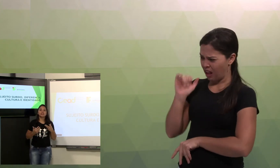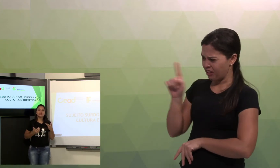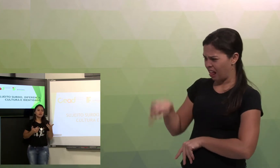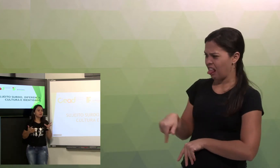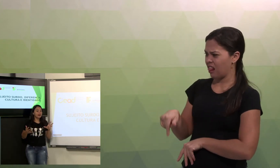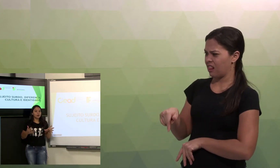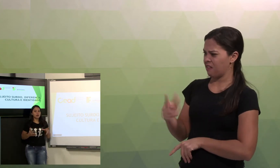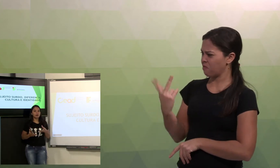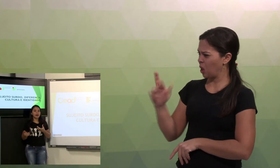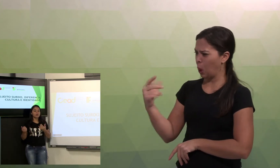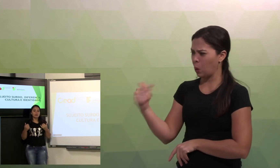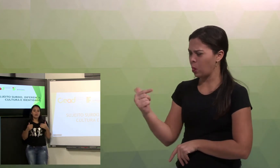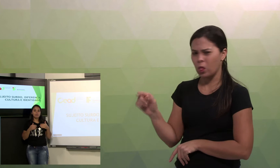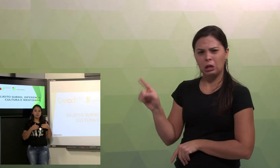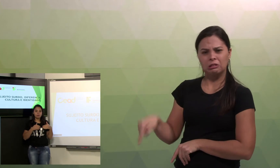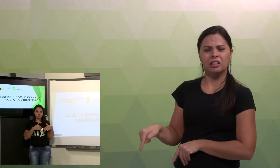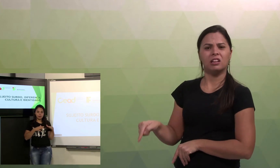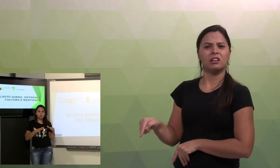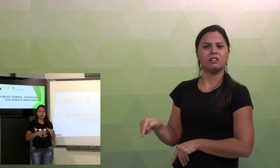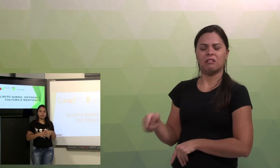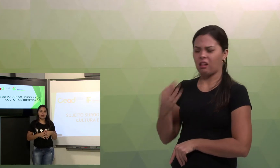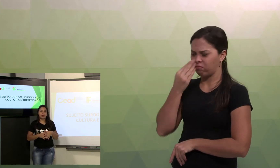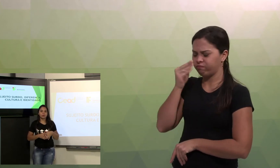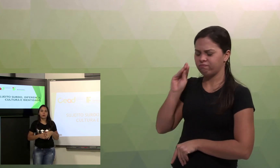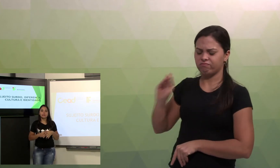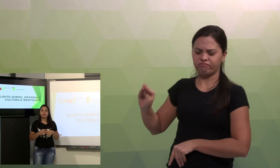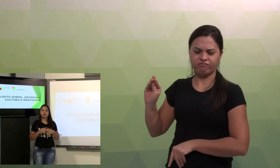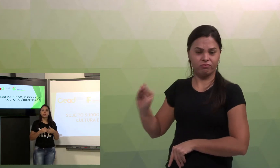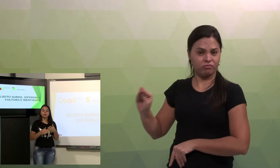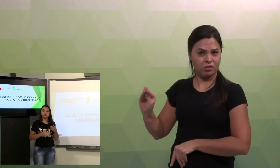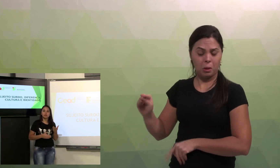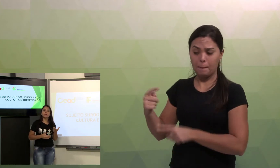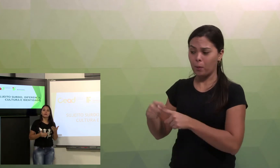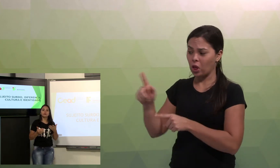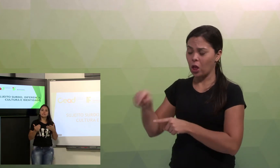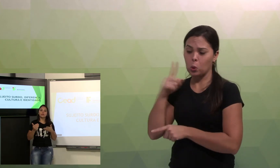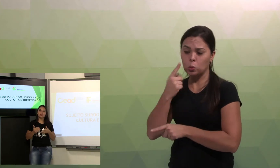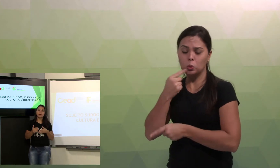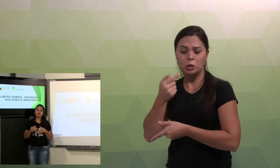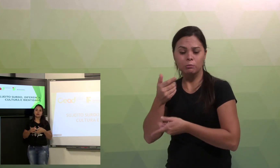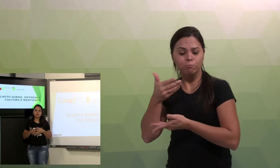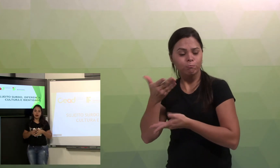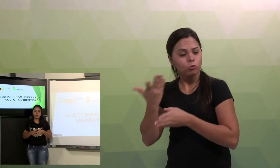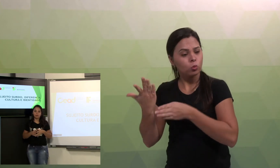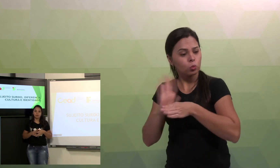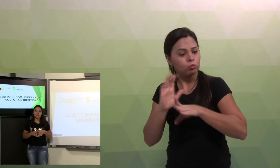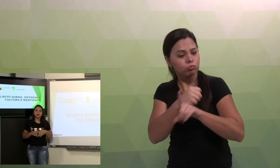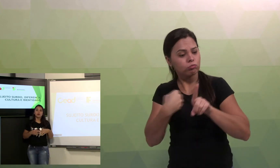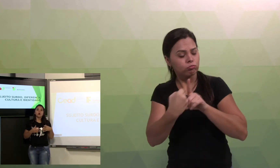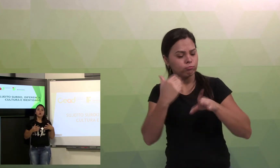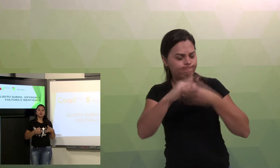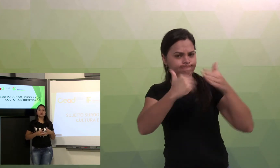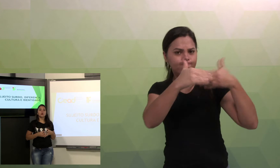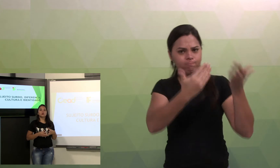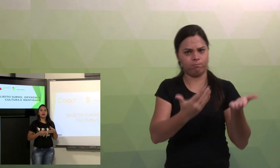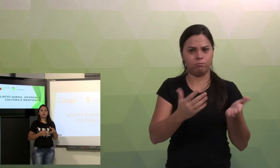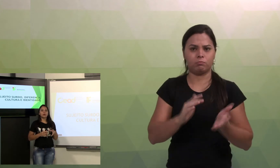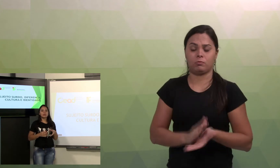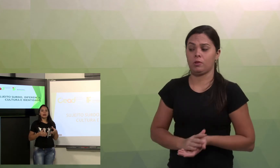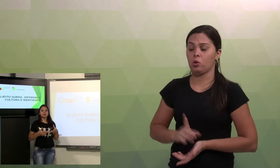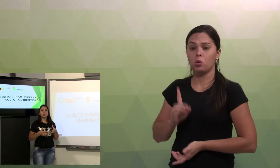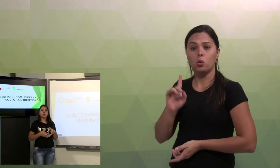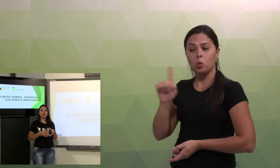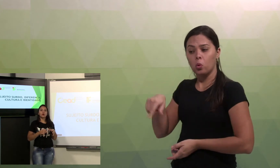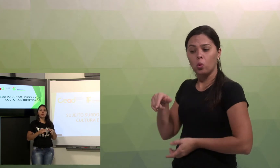que ele não tinha nenhum valor, que era um ser menosprezado, pois ele não contribuía para o desenvolvimento social. Os surdos